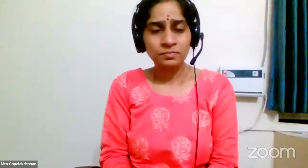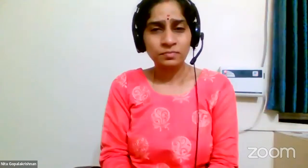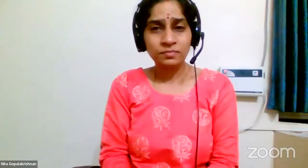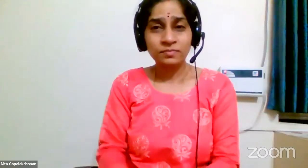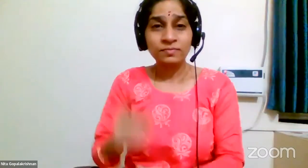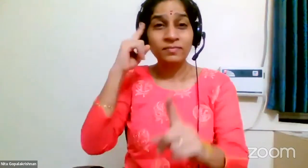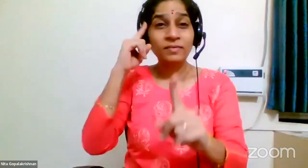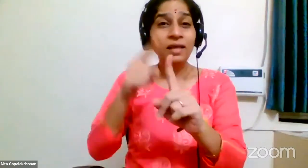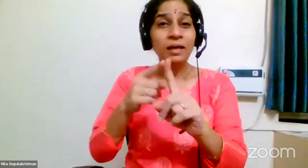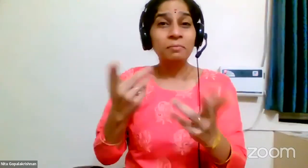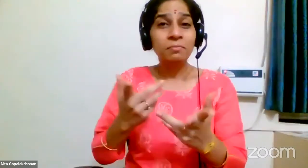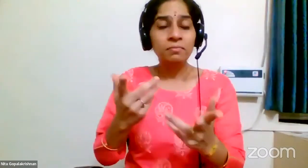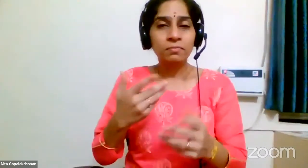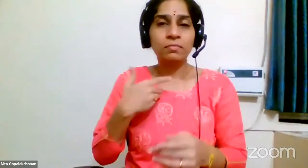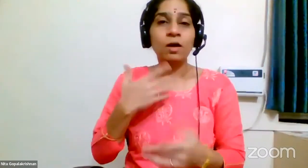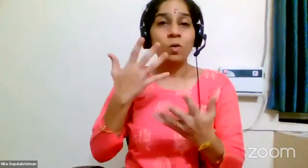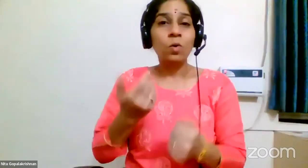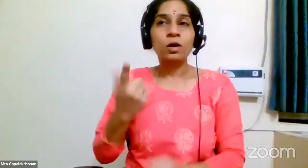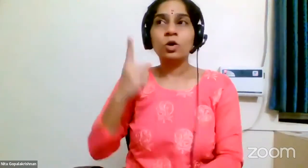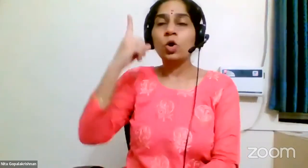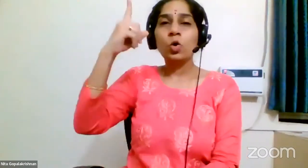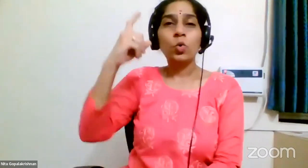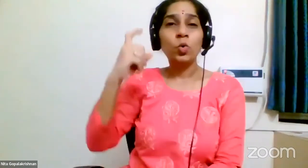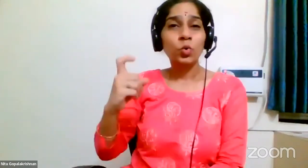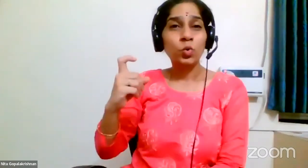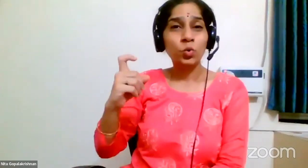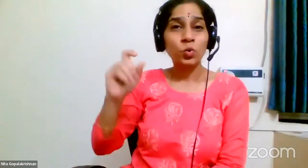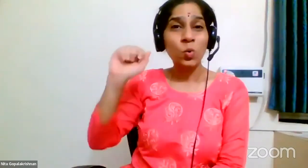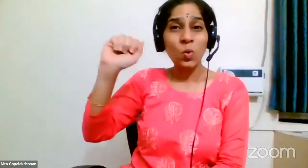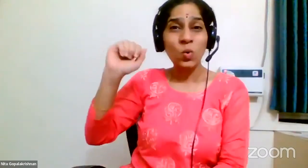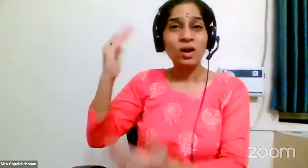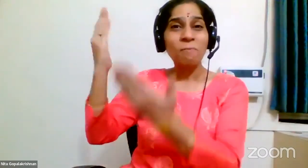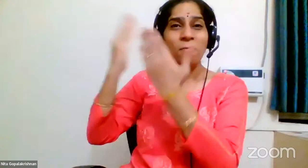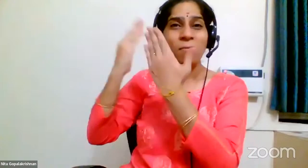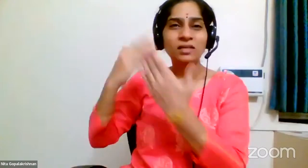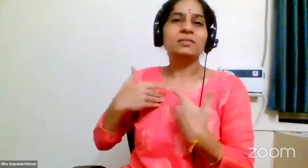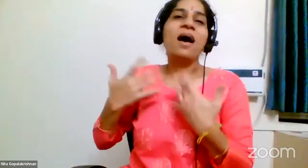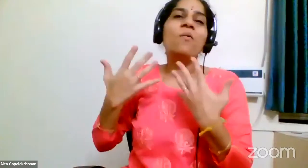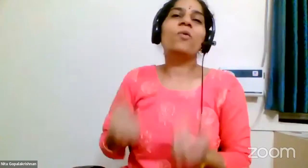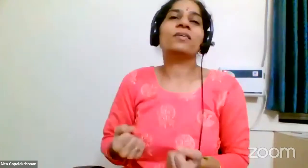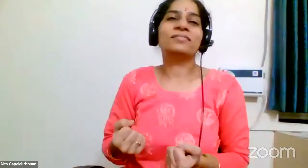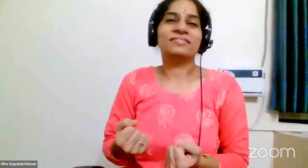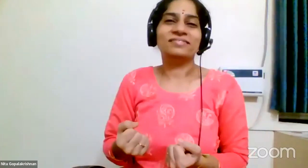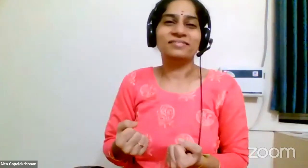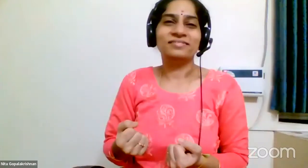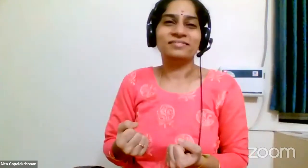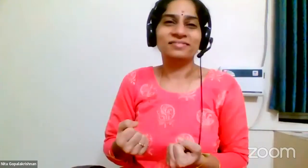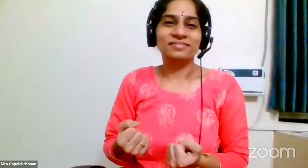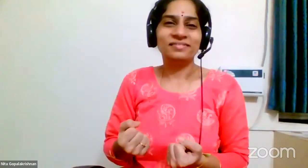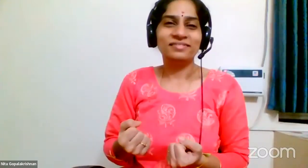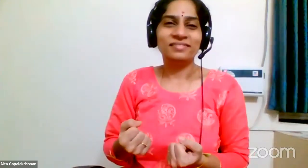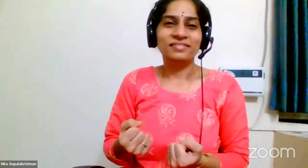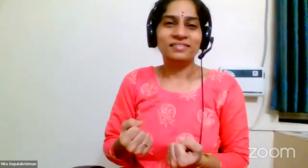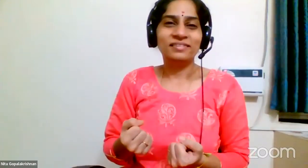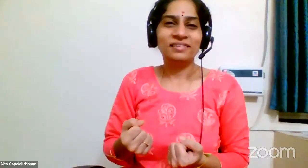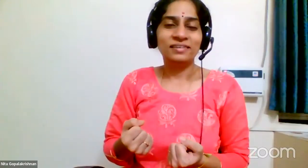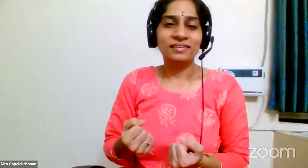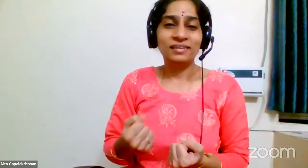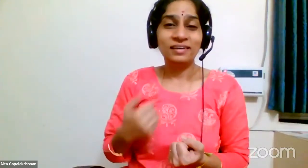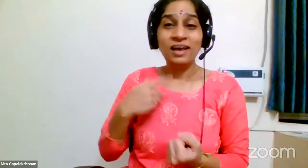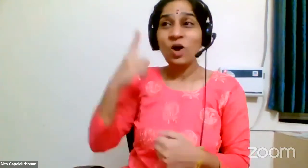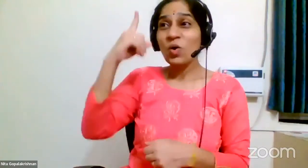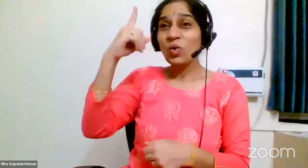जिससे कि हम गुरु की कृपा को अट्रैक्ट कर सकें अपनी ओर, अपनी और एक गुरु की कृपा को